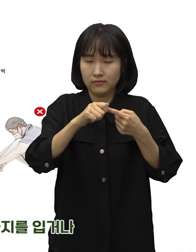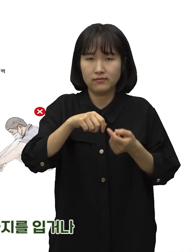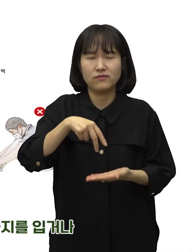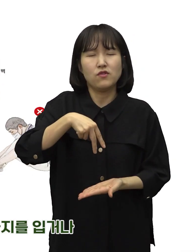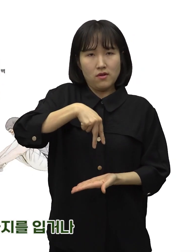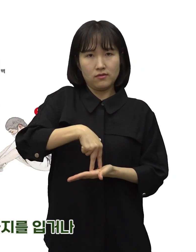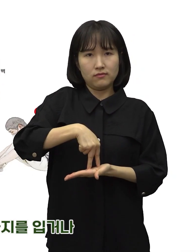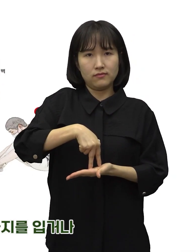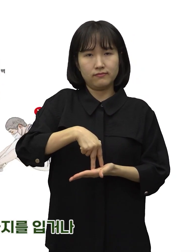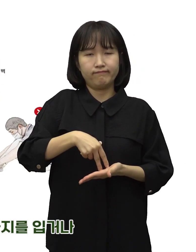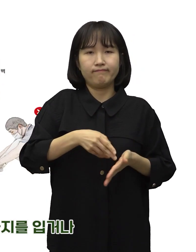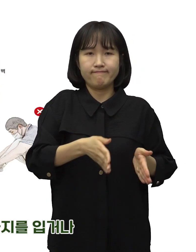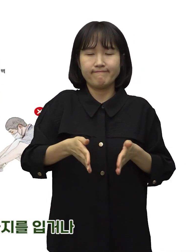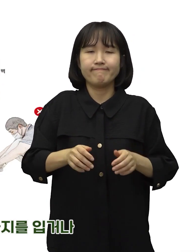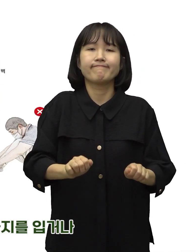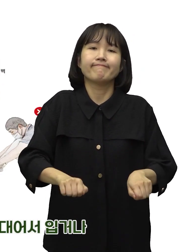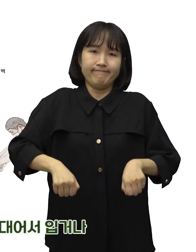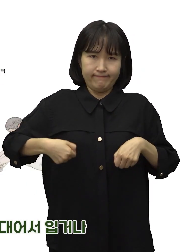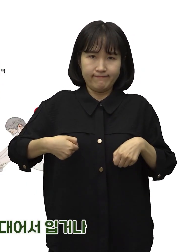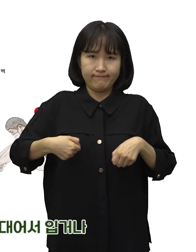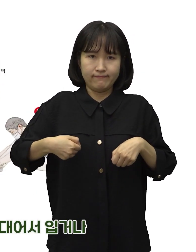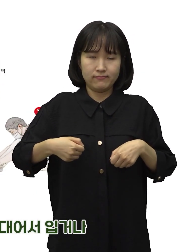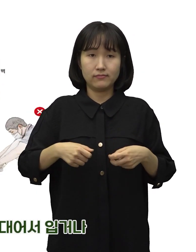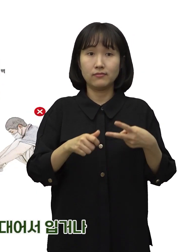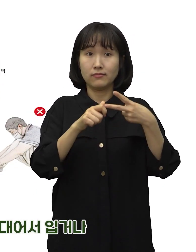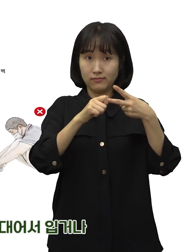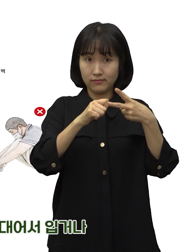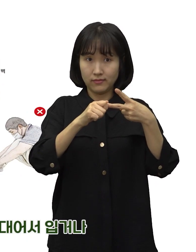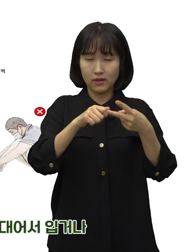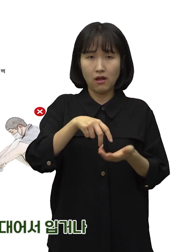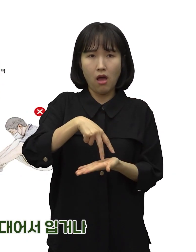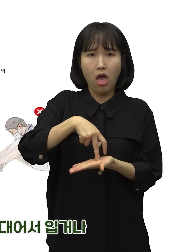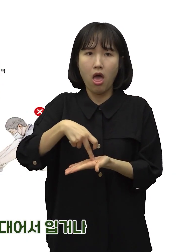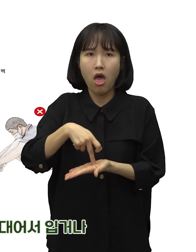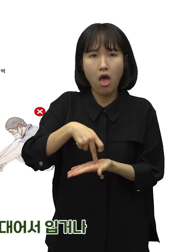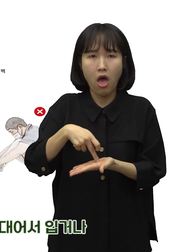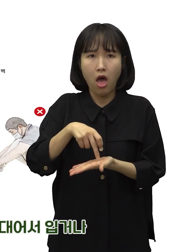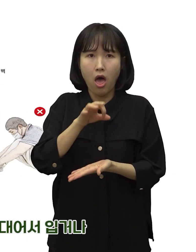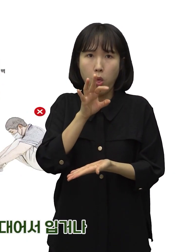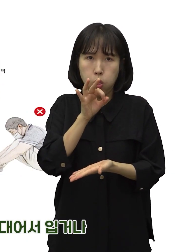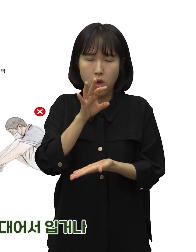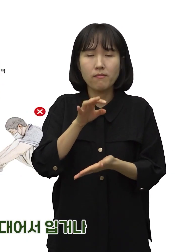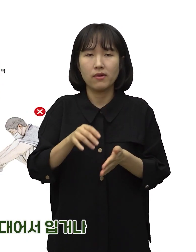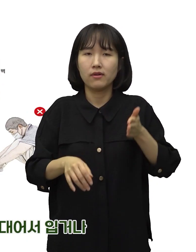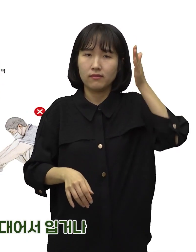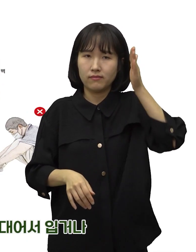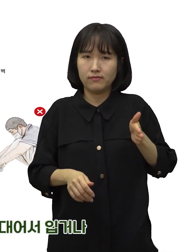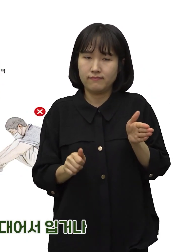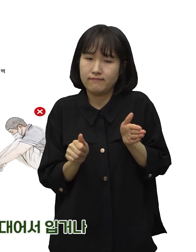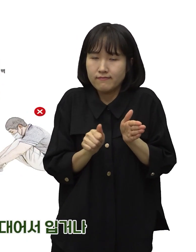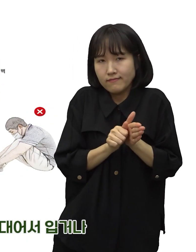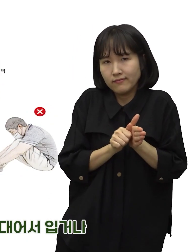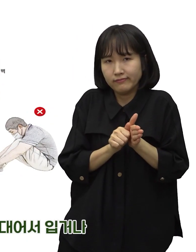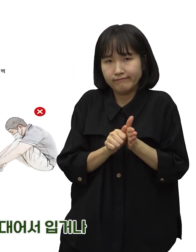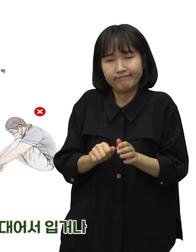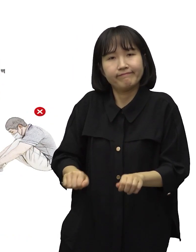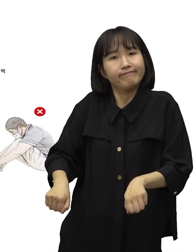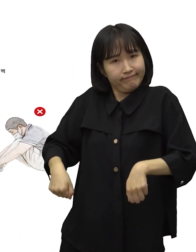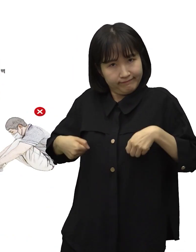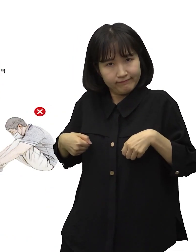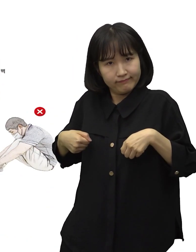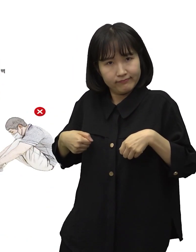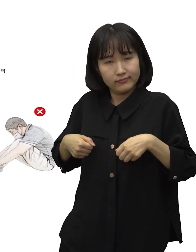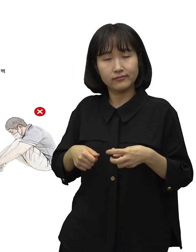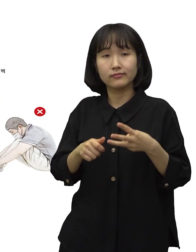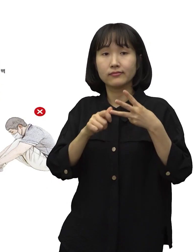균형을 잡고 바지를 입거나 균형을 잡기 어려운 상태라면 벽에 등을 기대어서 입거나